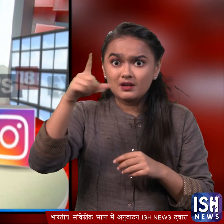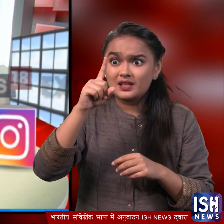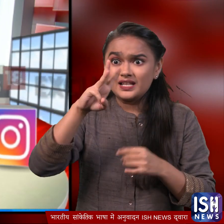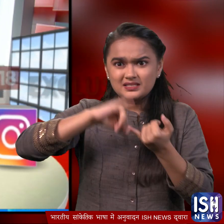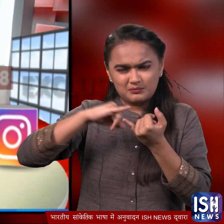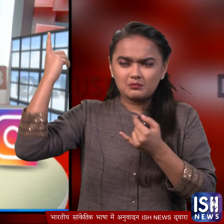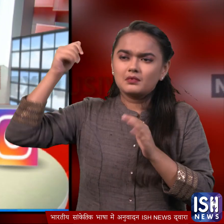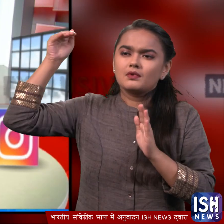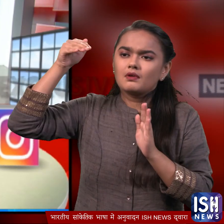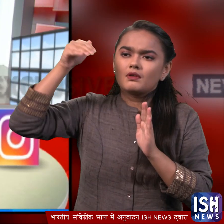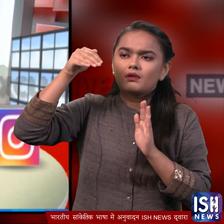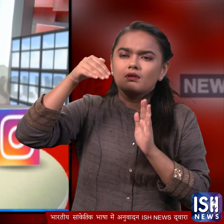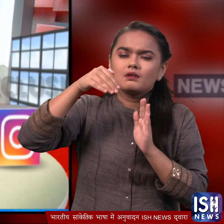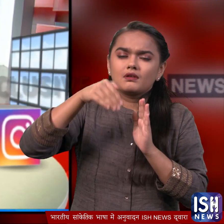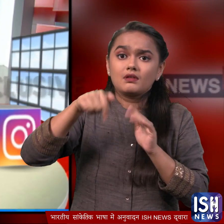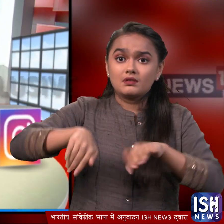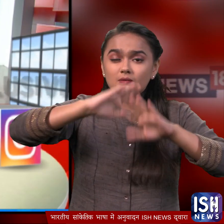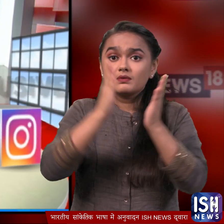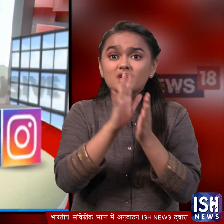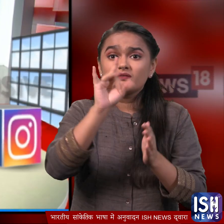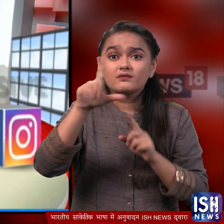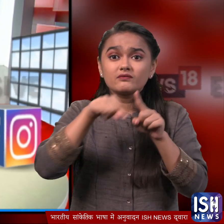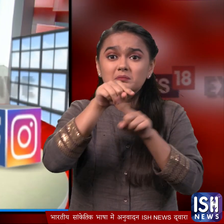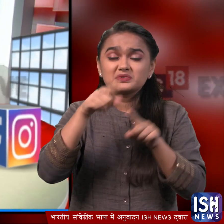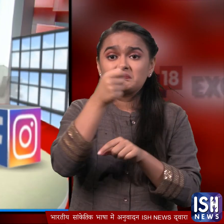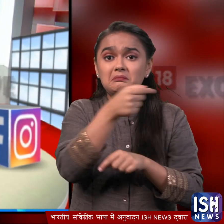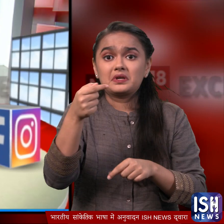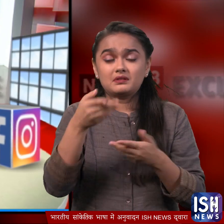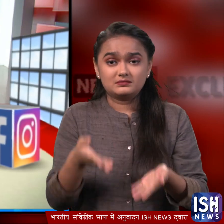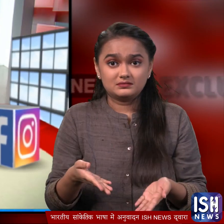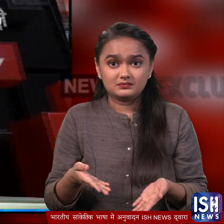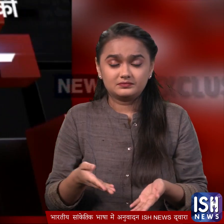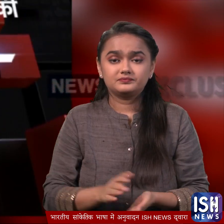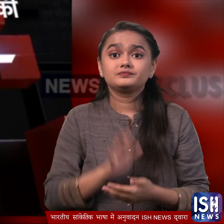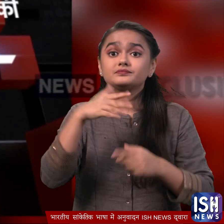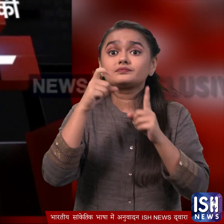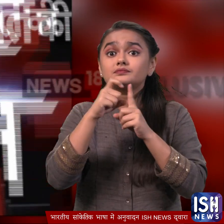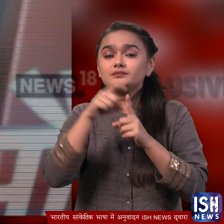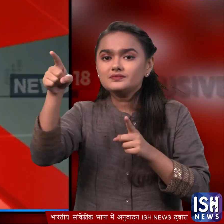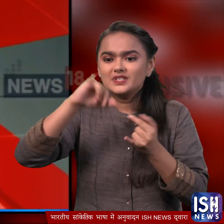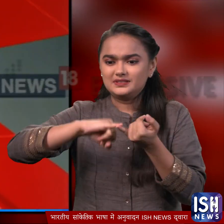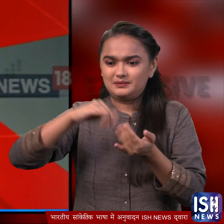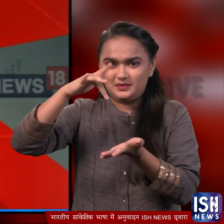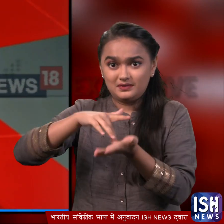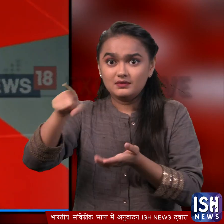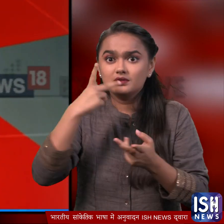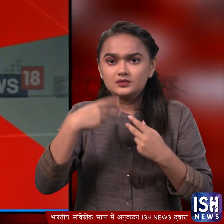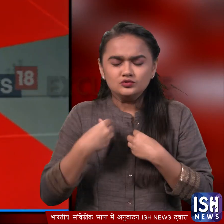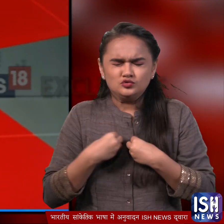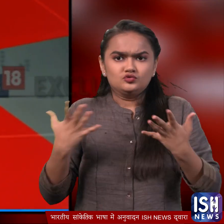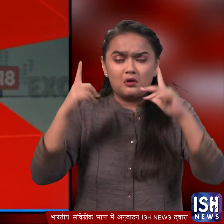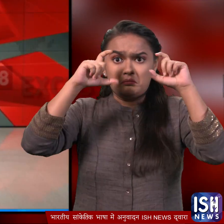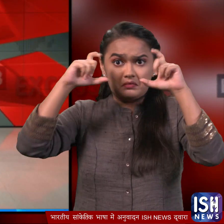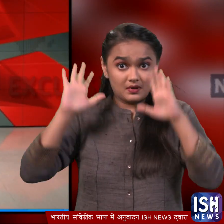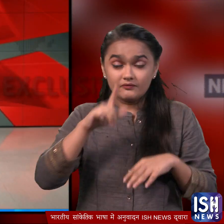सितंबर से ही गिर रहे हैं और अब तक उनमें 15% तक की गिरावट दर्ज की जा चुकी है। दिल्ली के सीमापुरी इलाके से